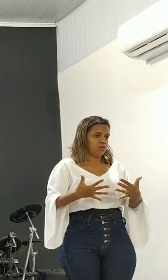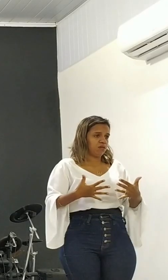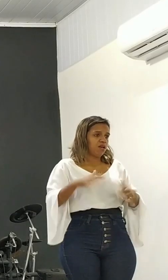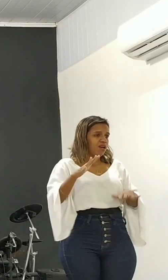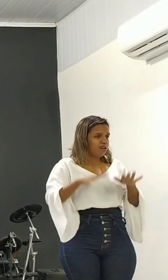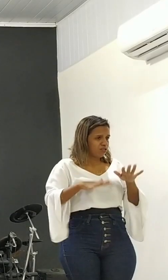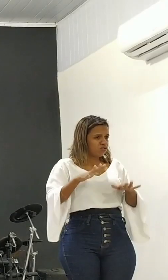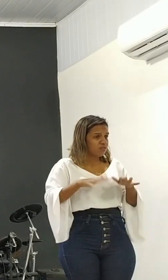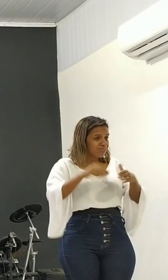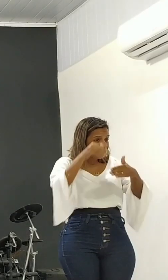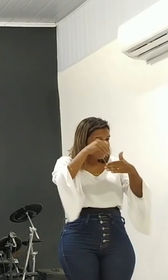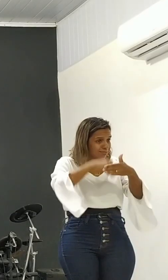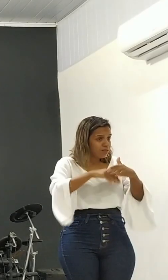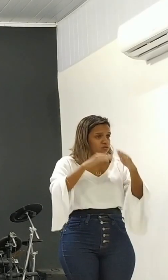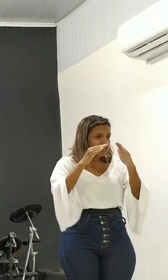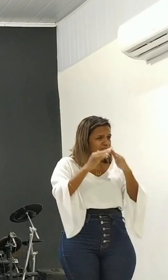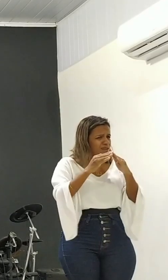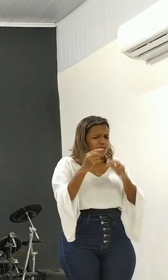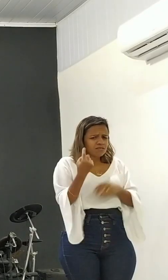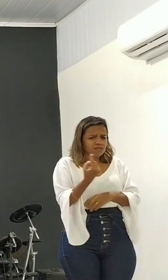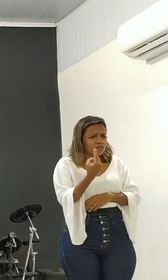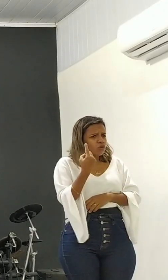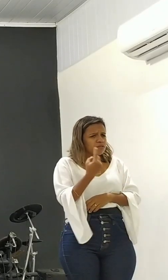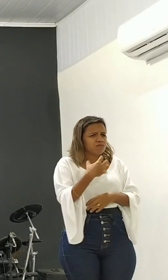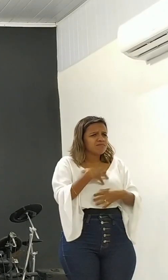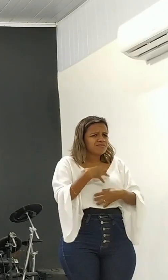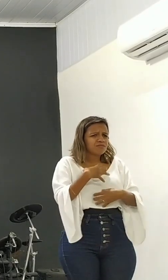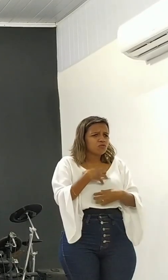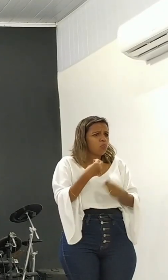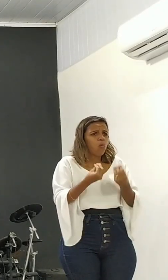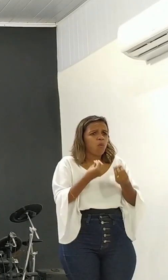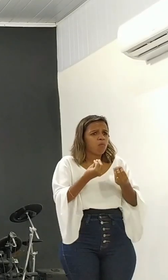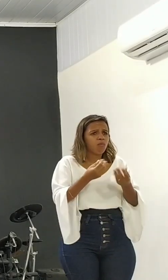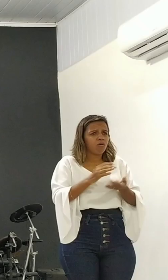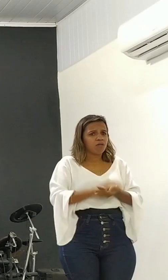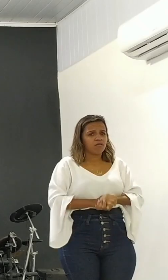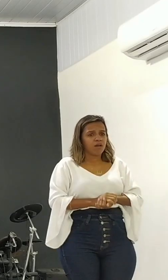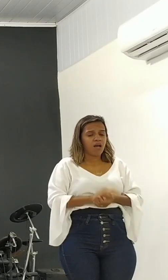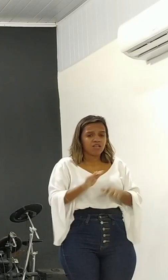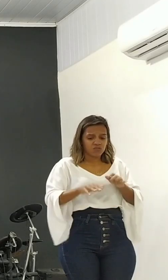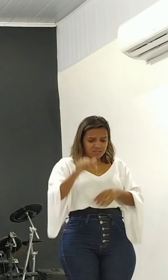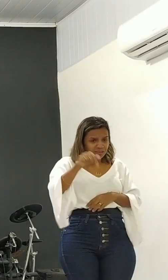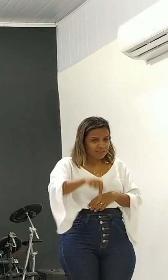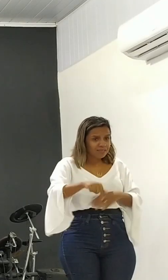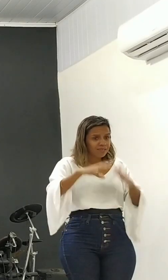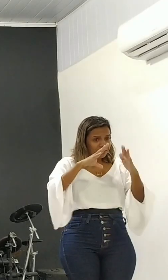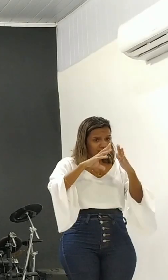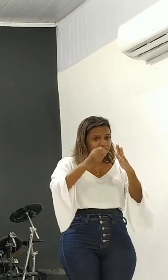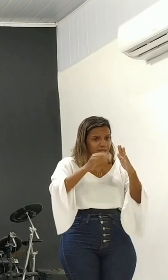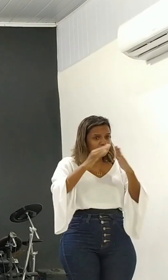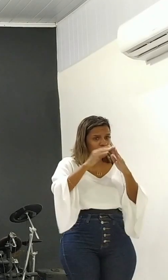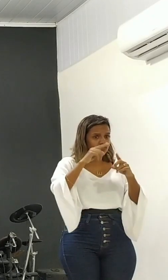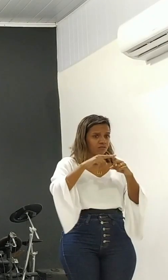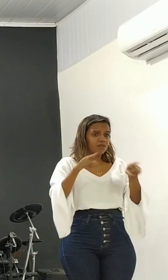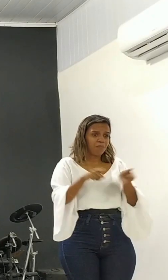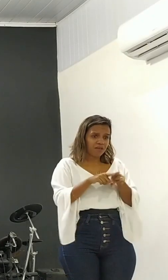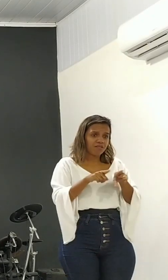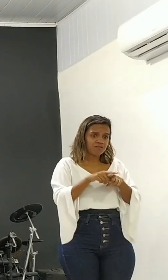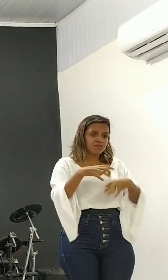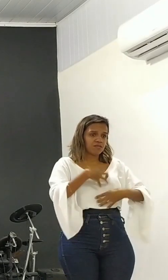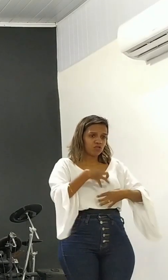Mas às vezes você está dentro de casa se sentindo só. Como é que isso acontece? Às vezes você está aqui dentro, está se sentindo só.